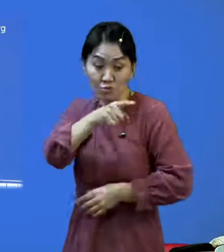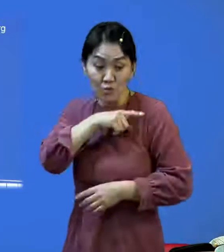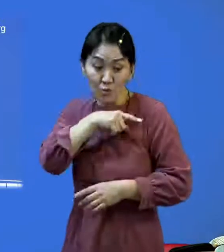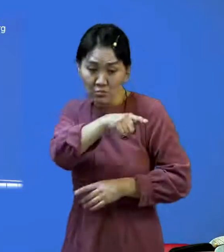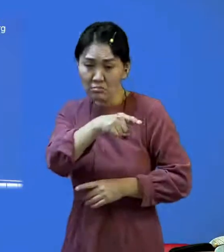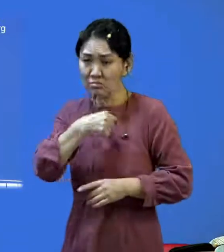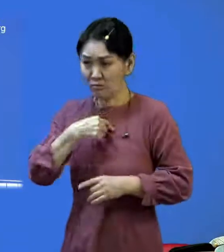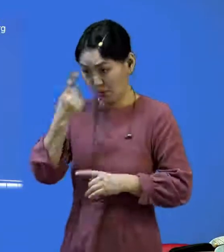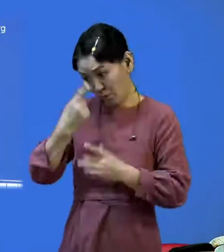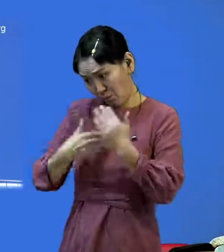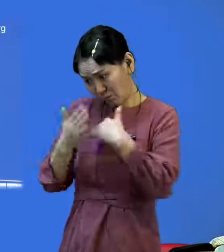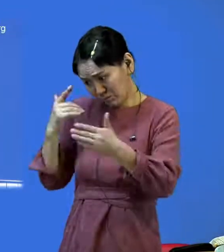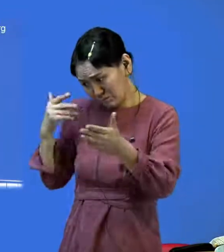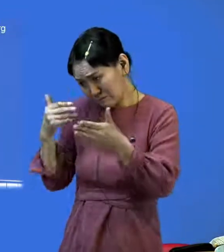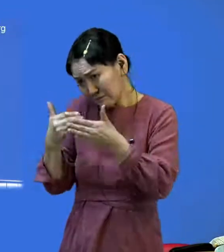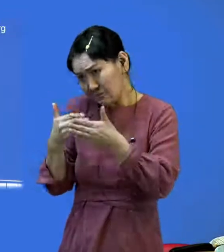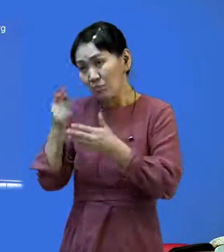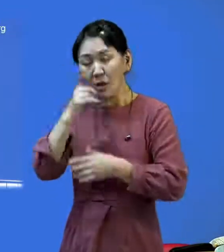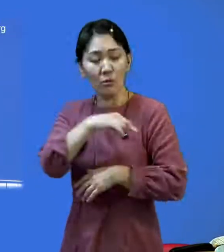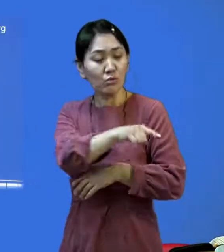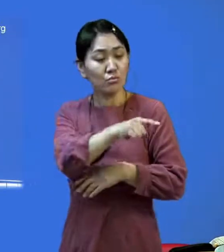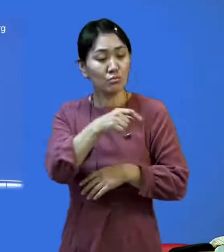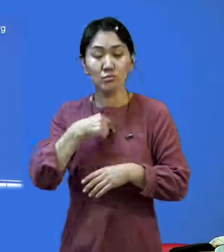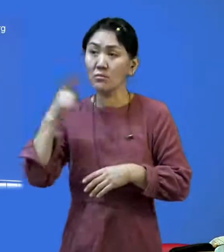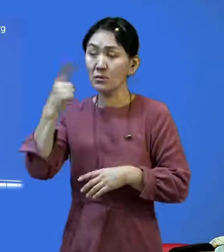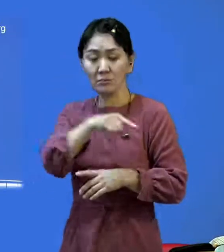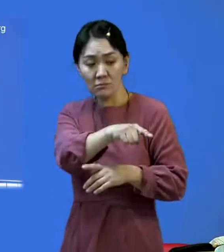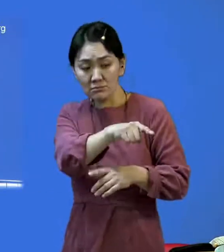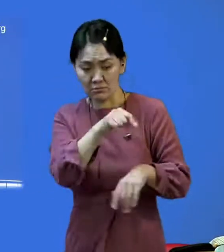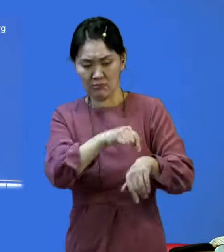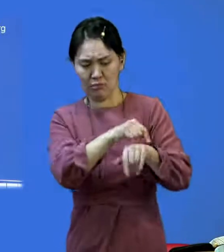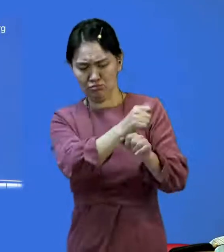байгаа. Үнэхээр надад үүнээс өөр зүйл бол байхгүй.